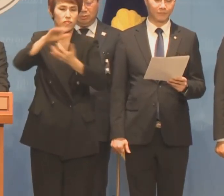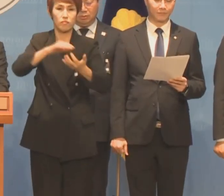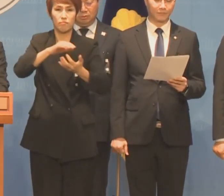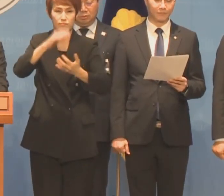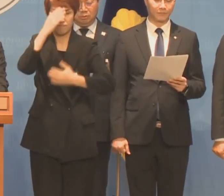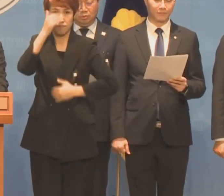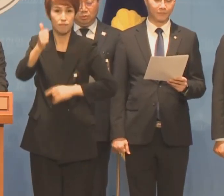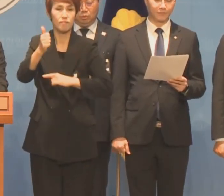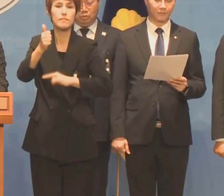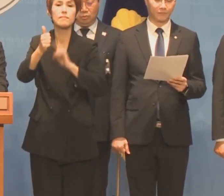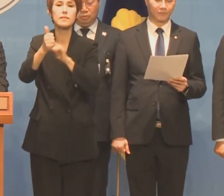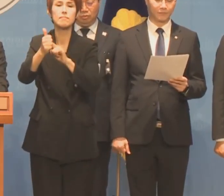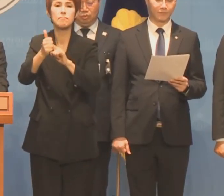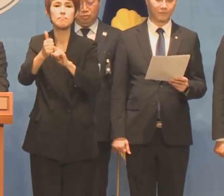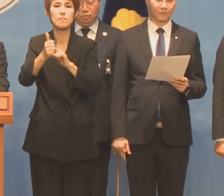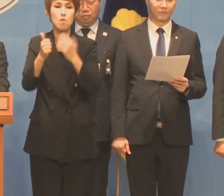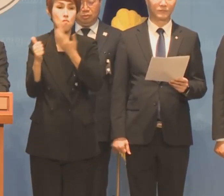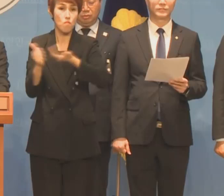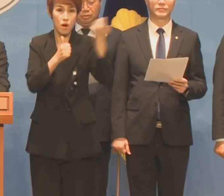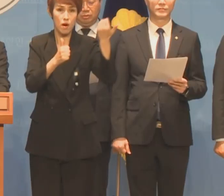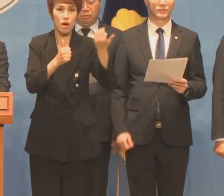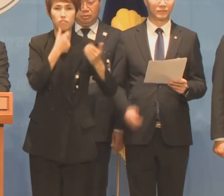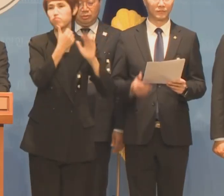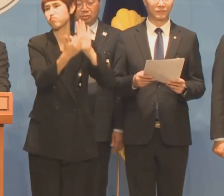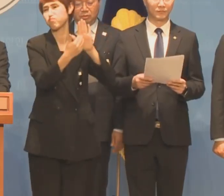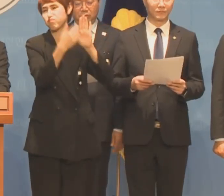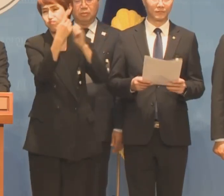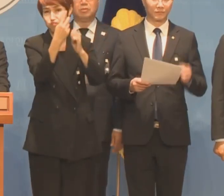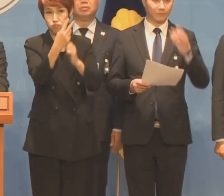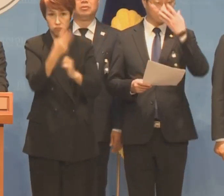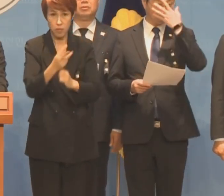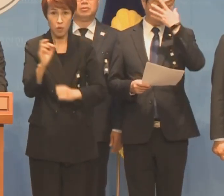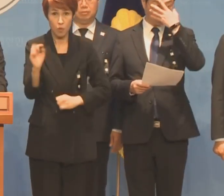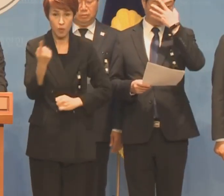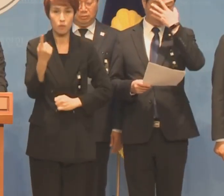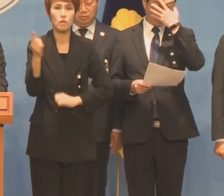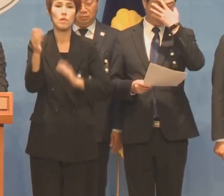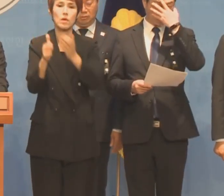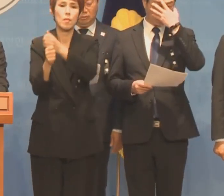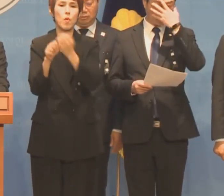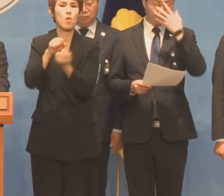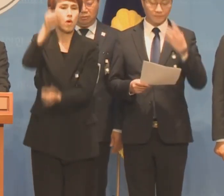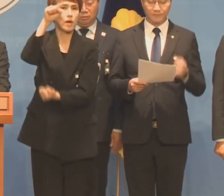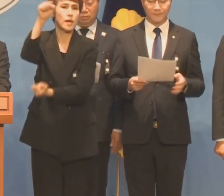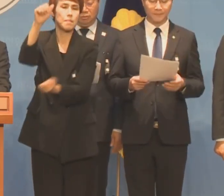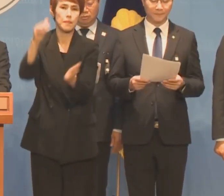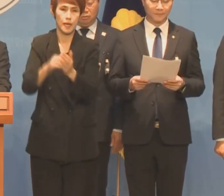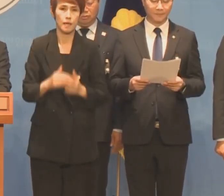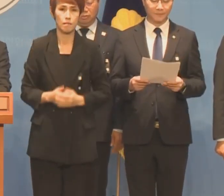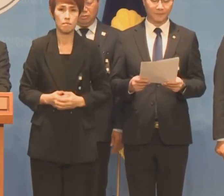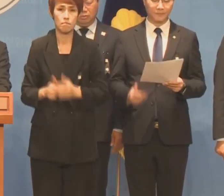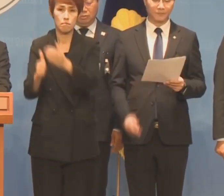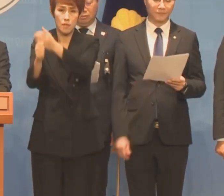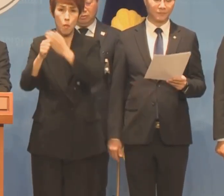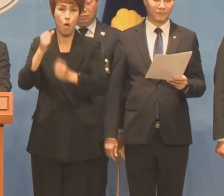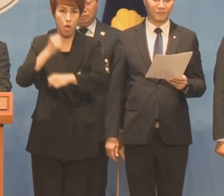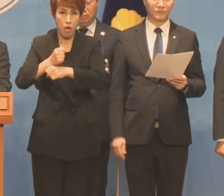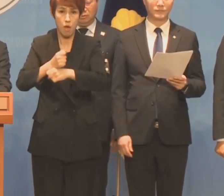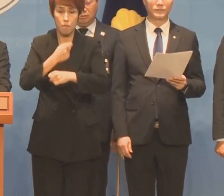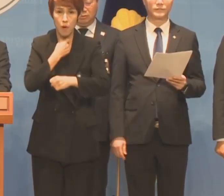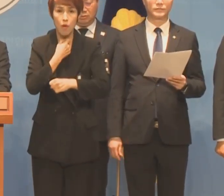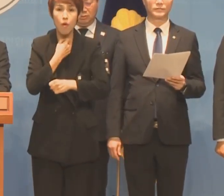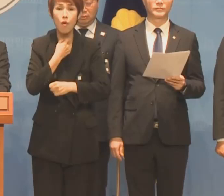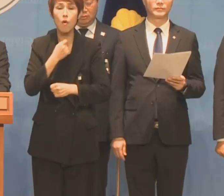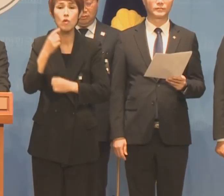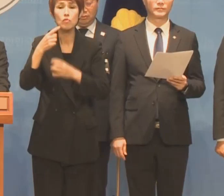3회에 걸친 소환 요구에 불응하였기 때문에 발부된 것입니다. 체포를 하려면 윤석열이 어디에 있는지 찾아야